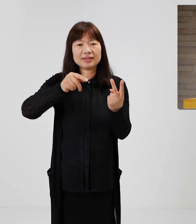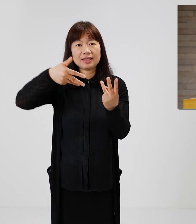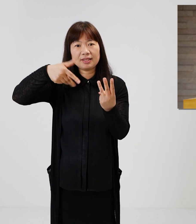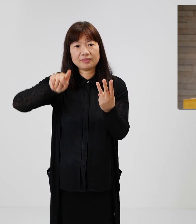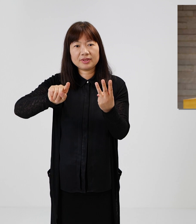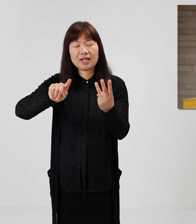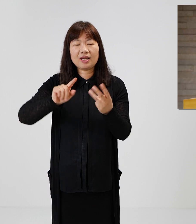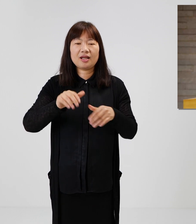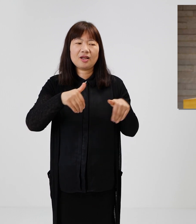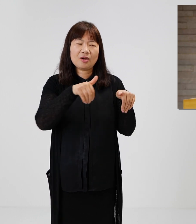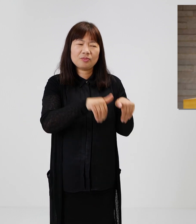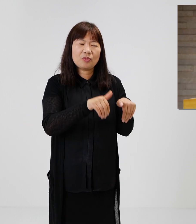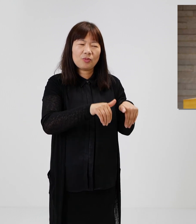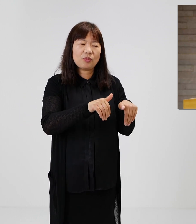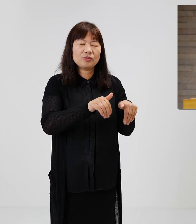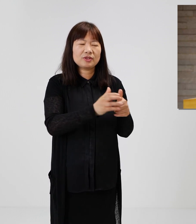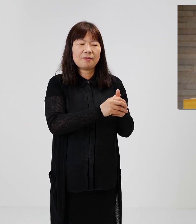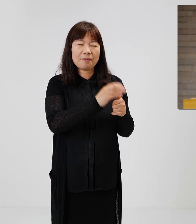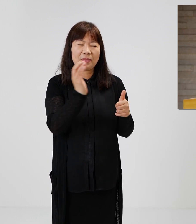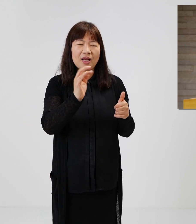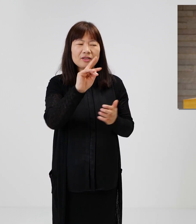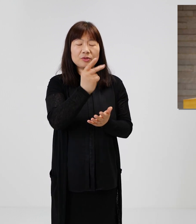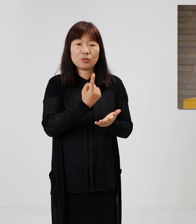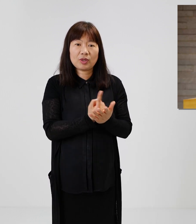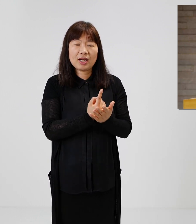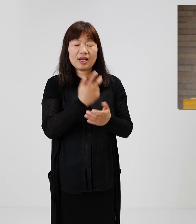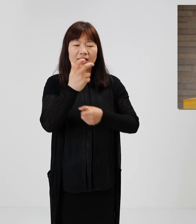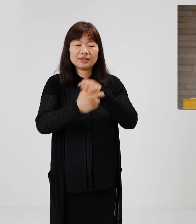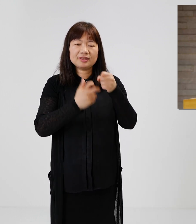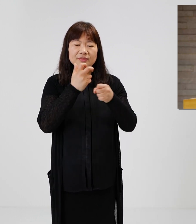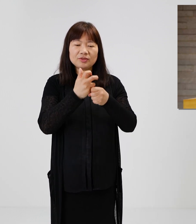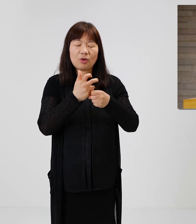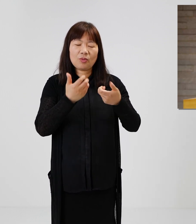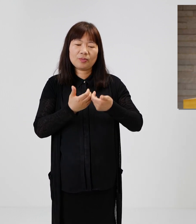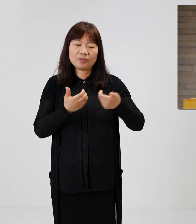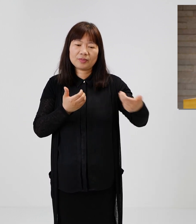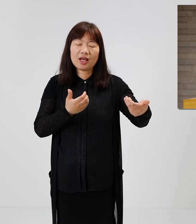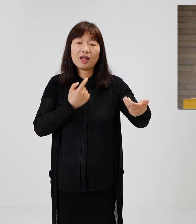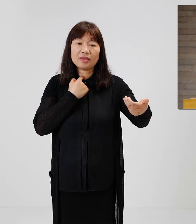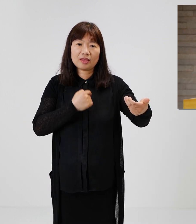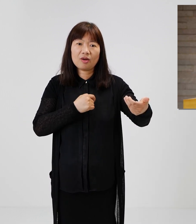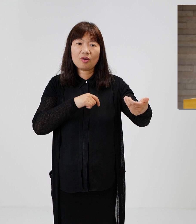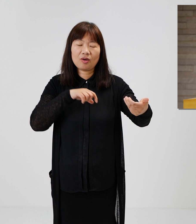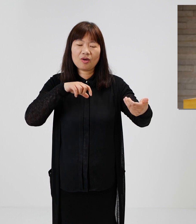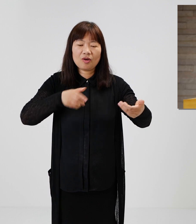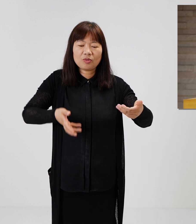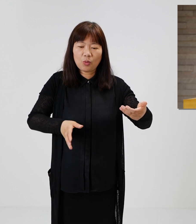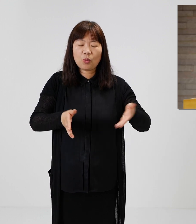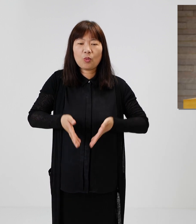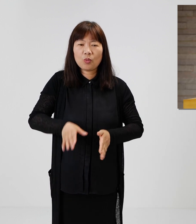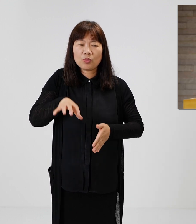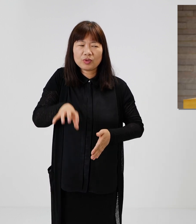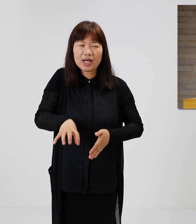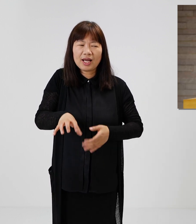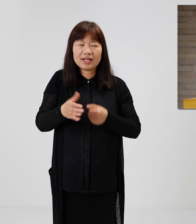걸쳐 포로들이 돌아오잖아요. 70년을 떠나 있던 고토니까, 고향